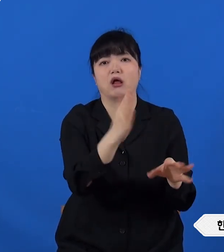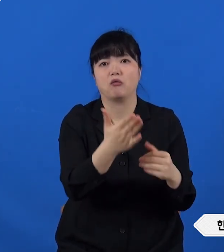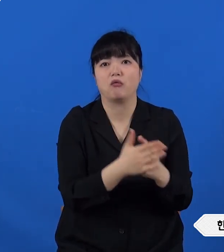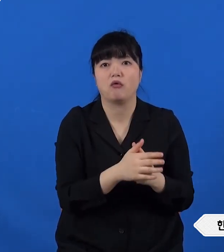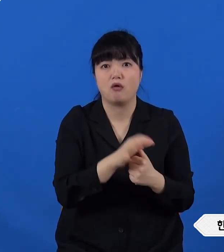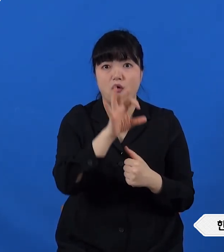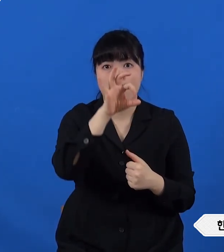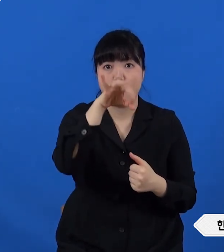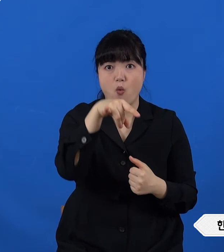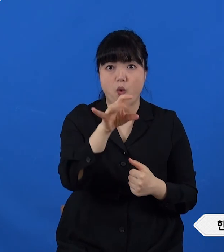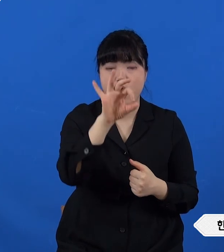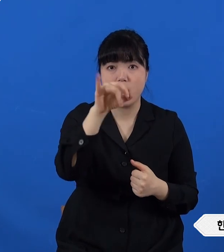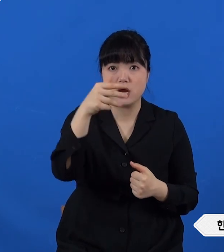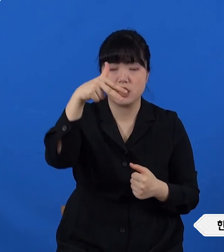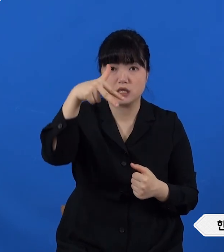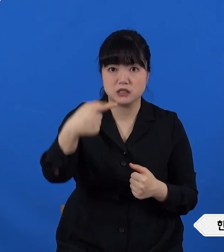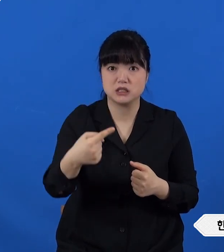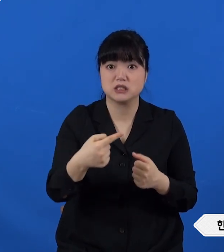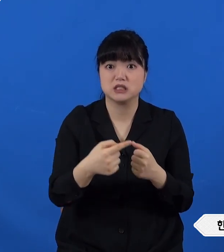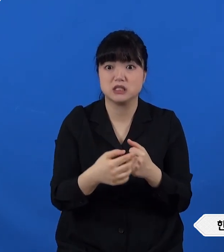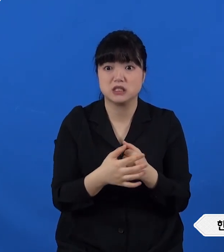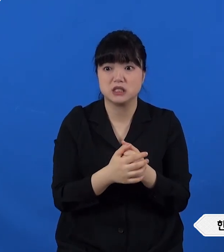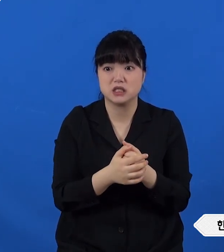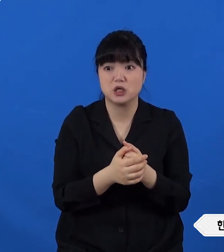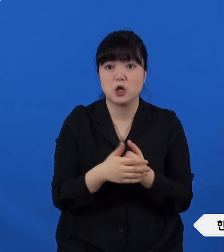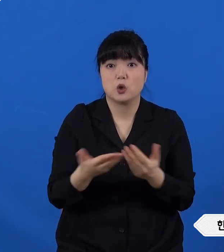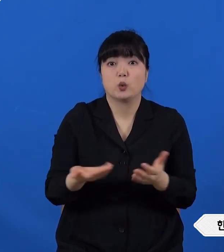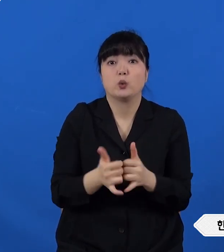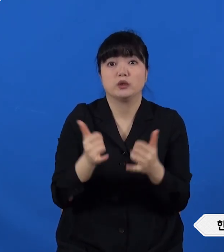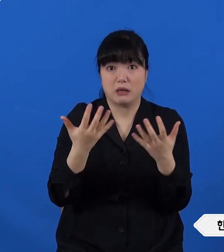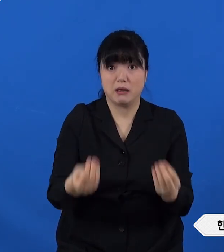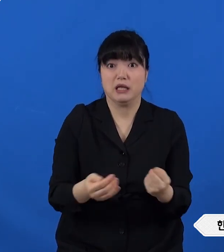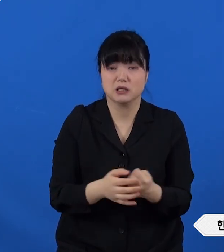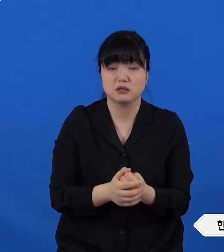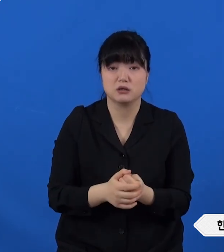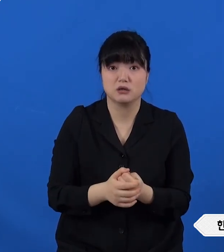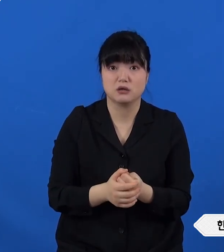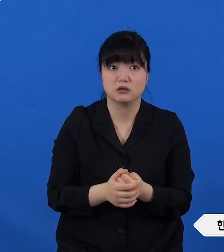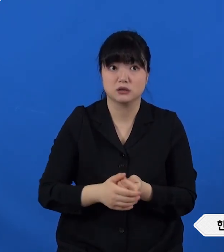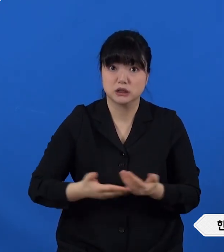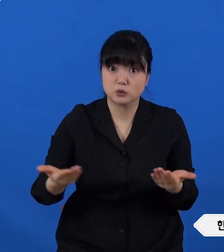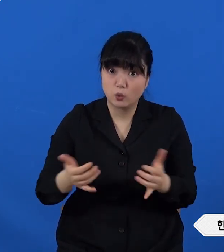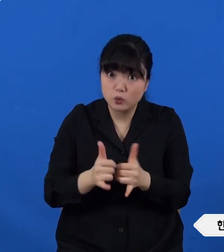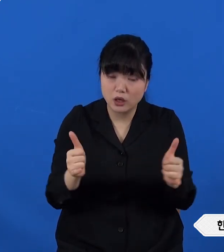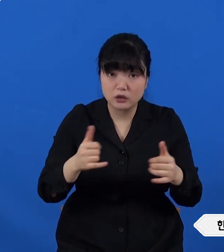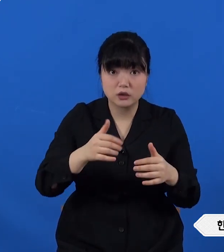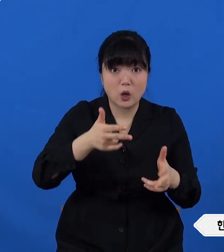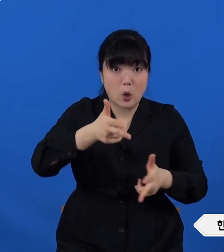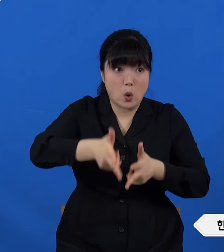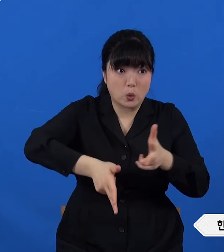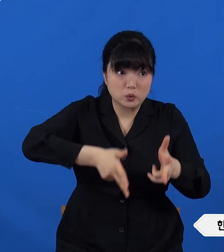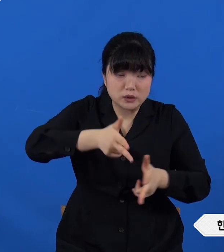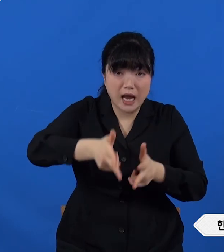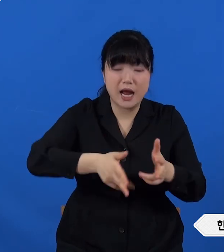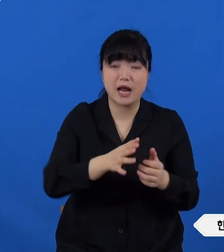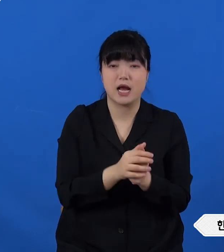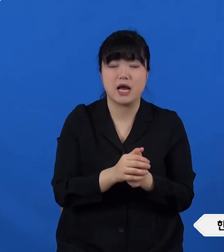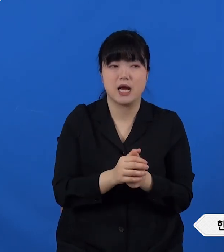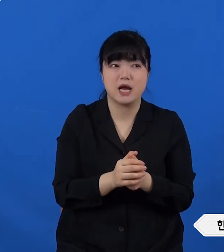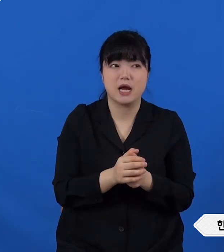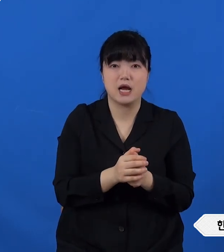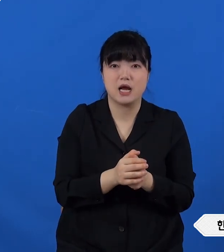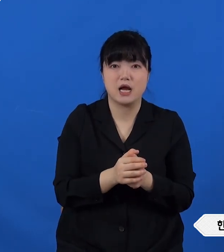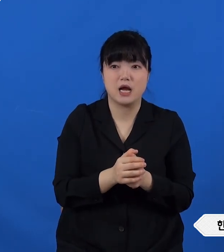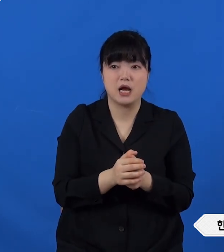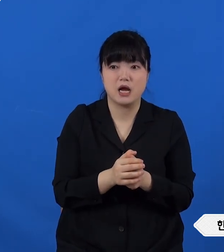웨일즈에는 철공장이 많은데 그래서 노동자들이 많습니다. 그 노동자들이 공장에서 집어온 물건들을